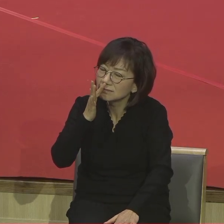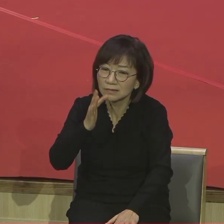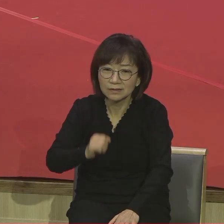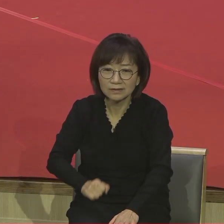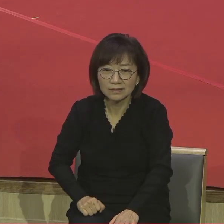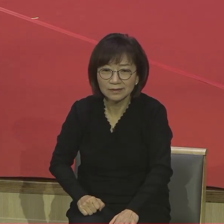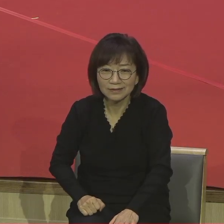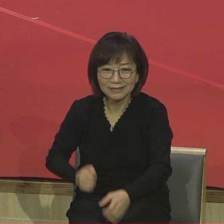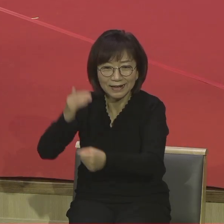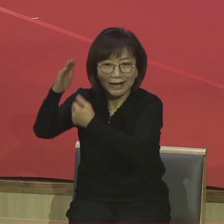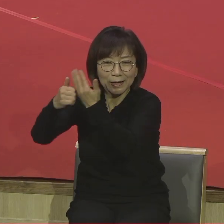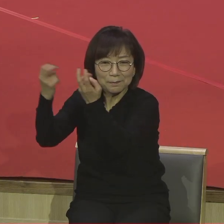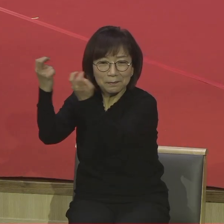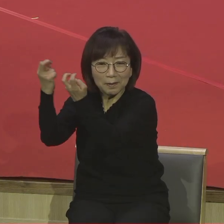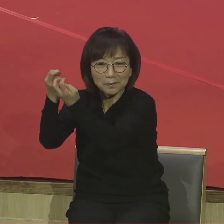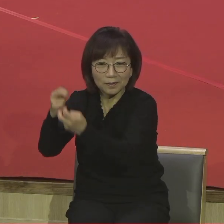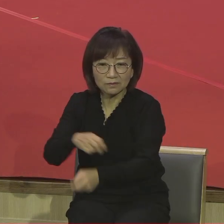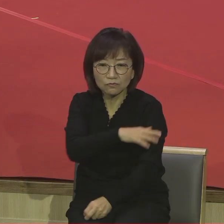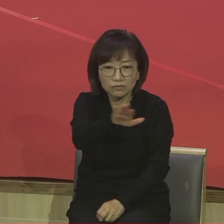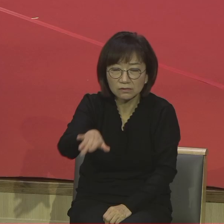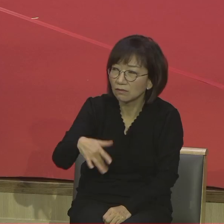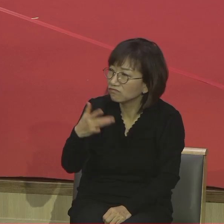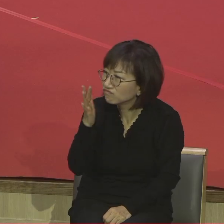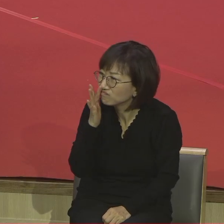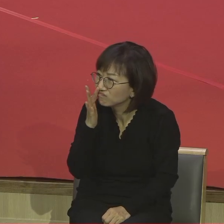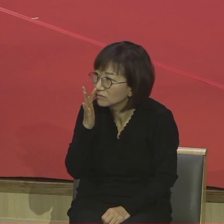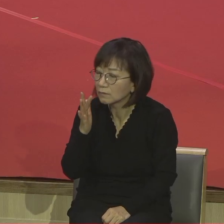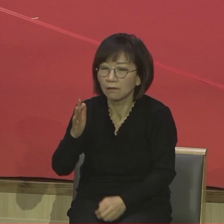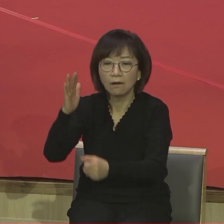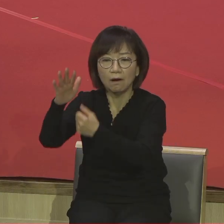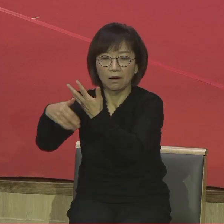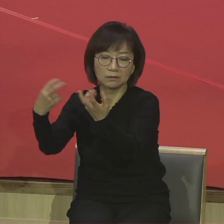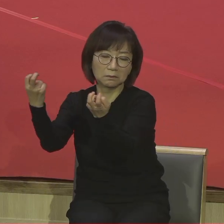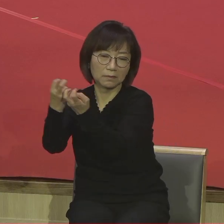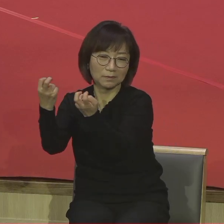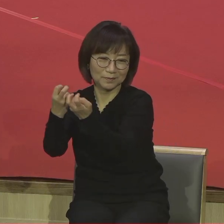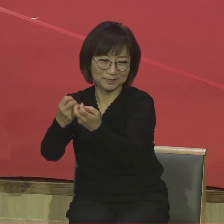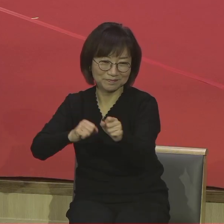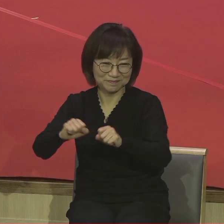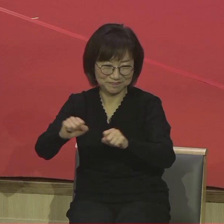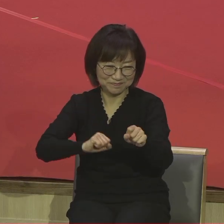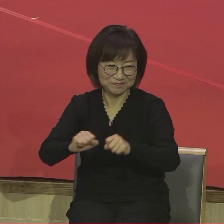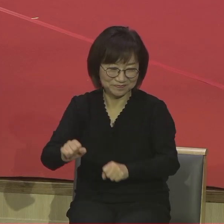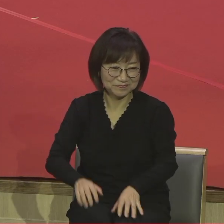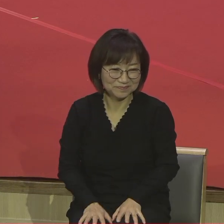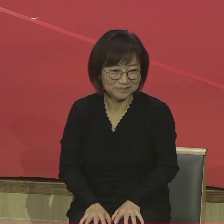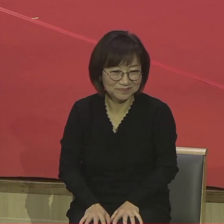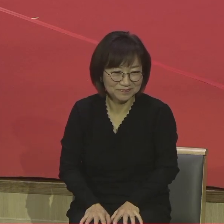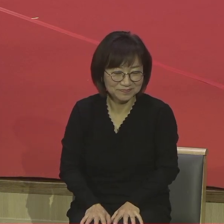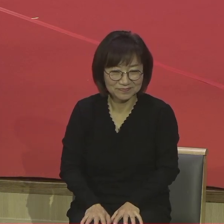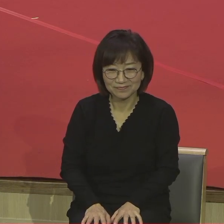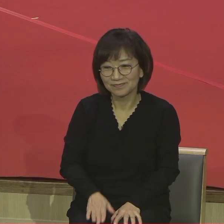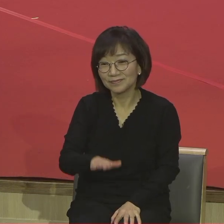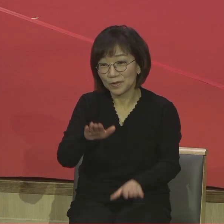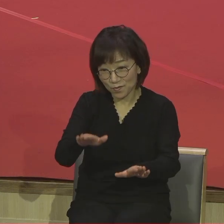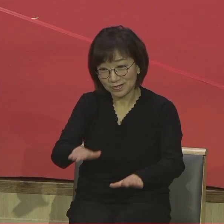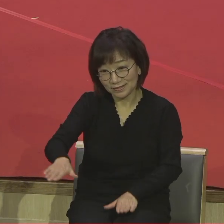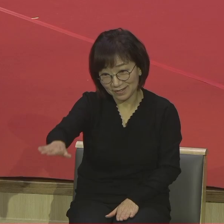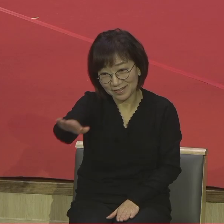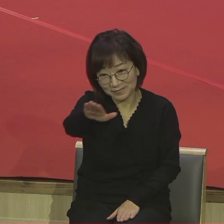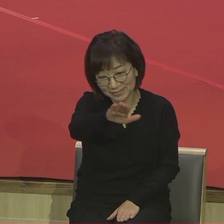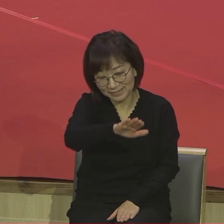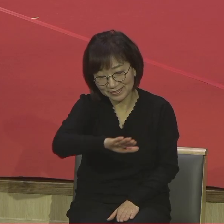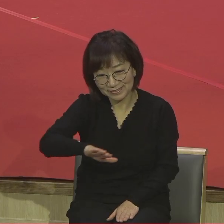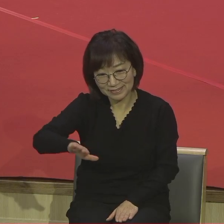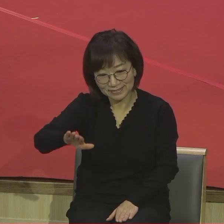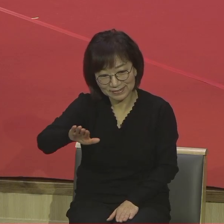하나님의 방법으로 하나님은 일하십니다. 성탄을 맞이해서 영계 모든 성도들은